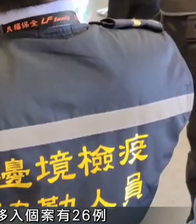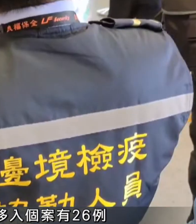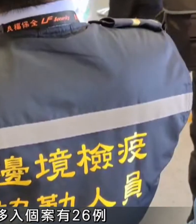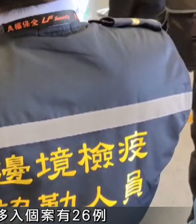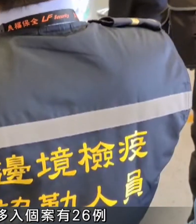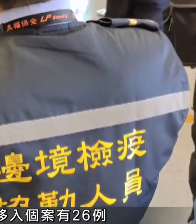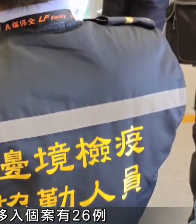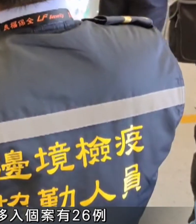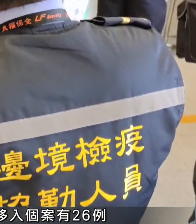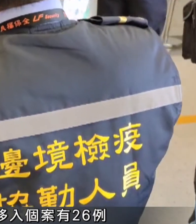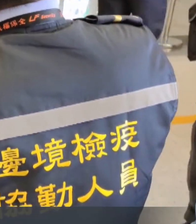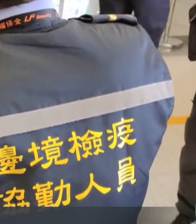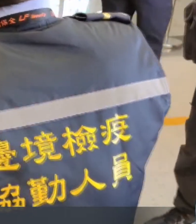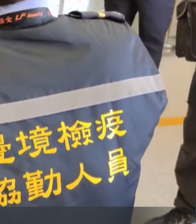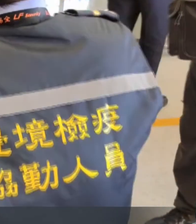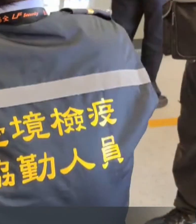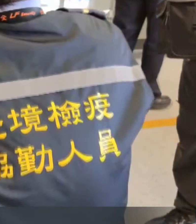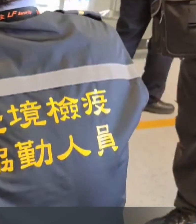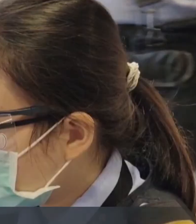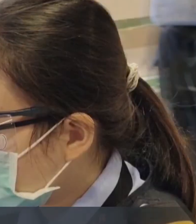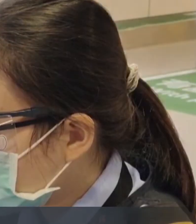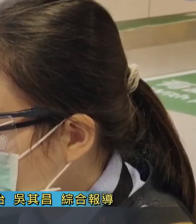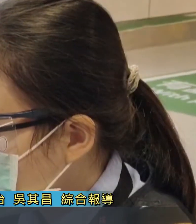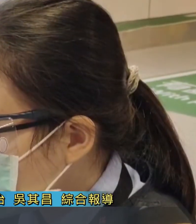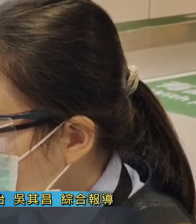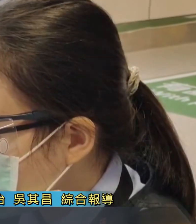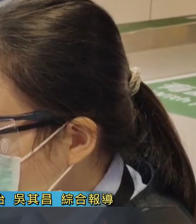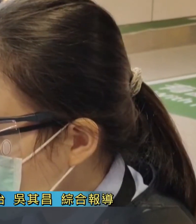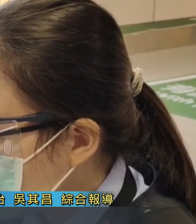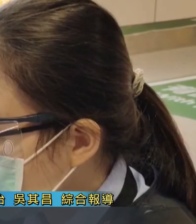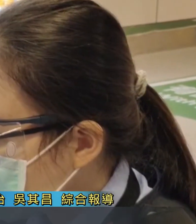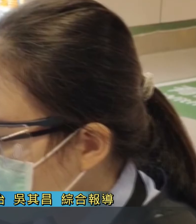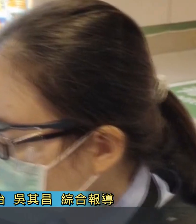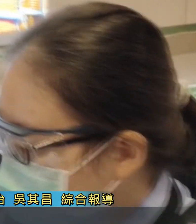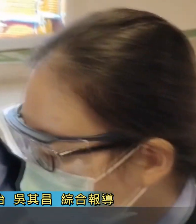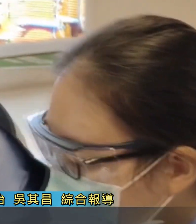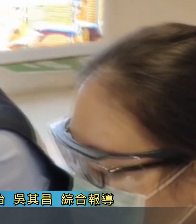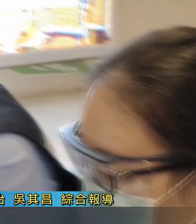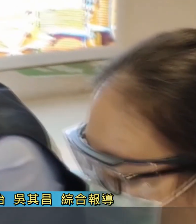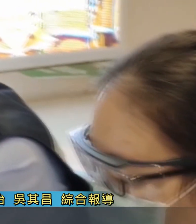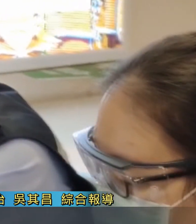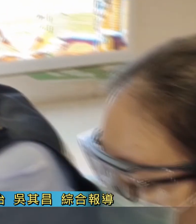美国11例为最多。记者吴雅瑜、谢其文、朱凤、朱武奇称综合报道。